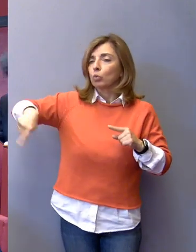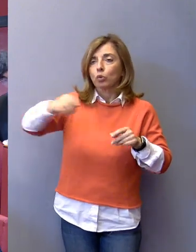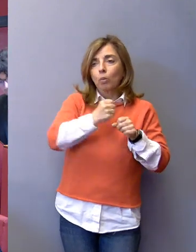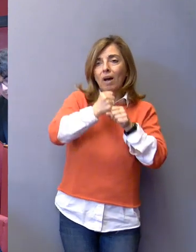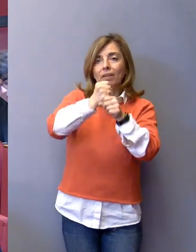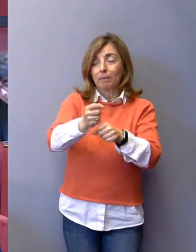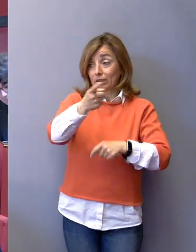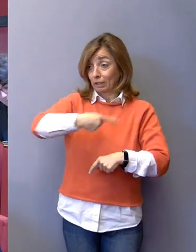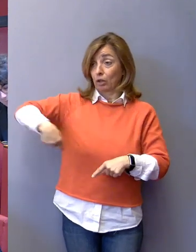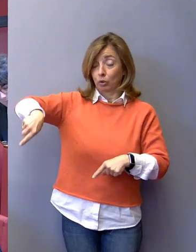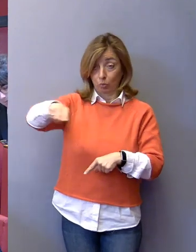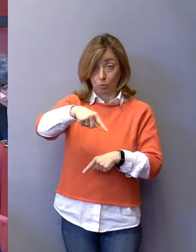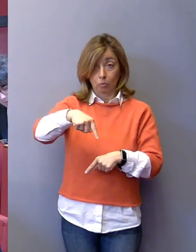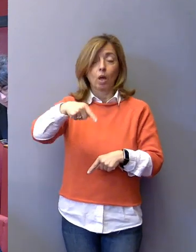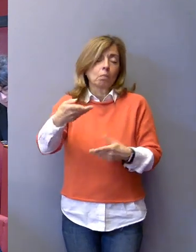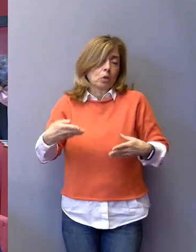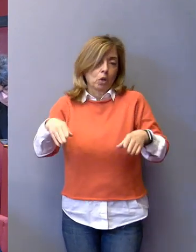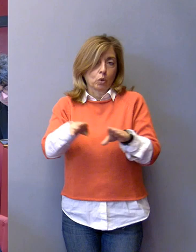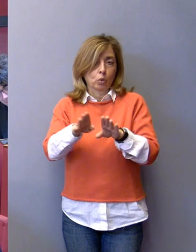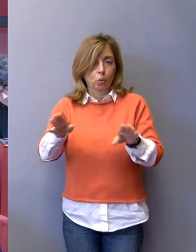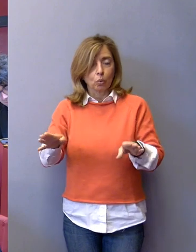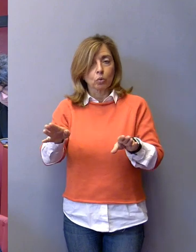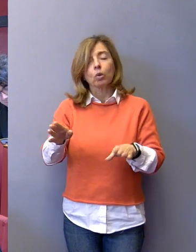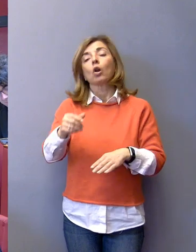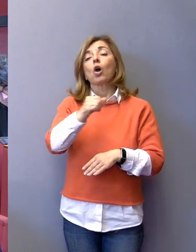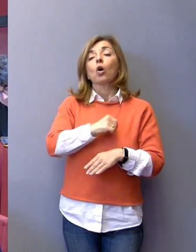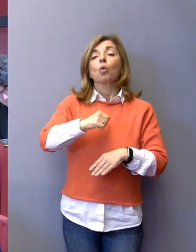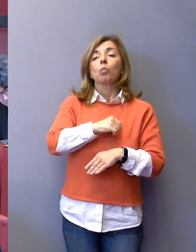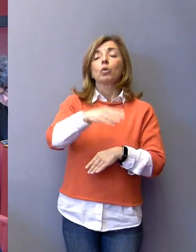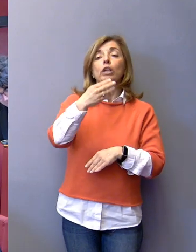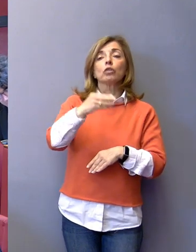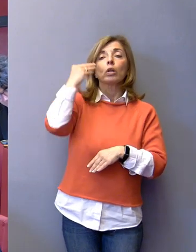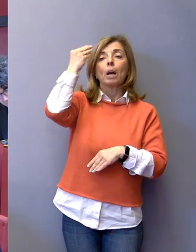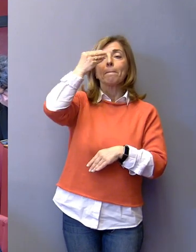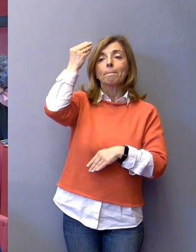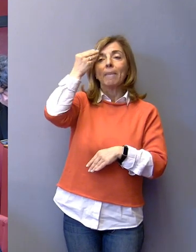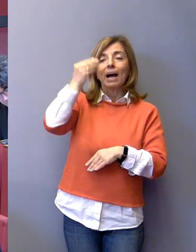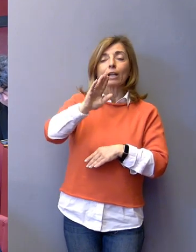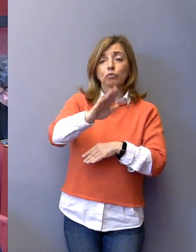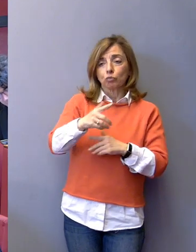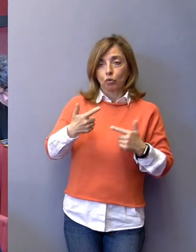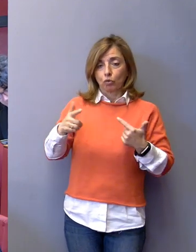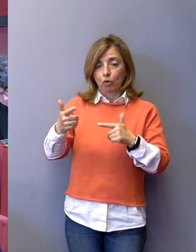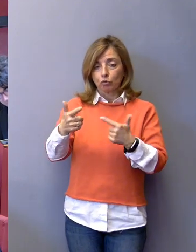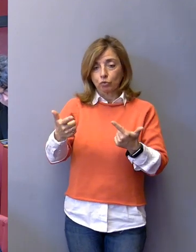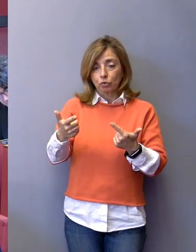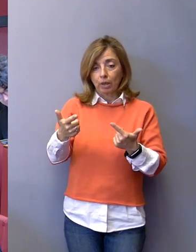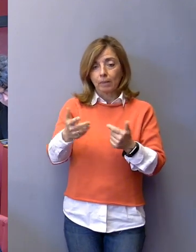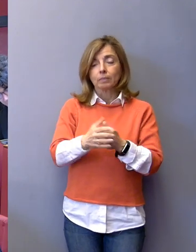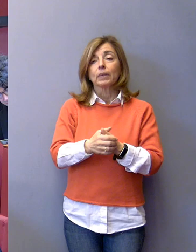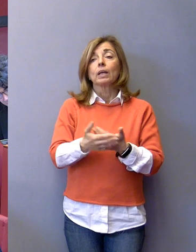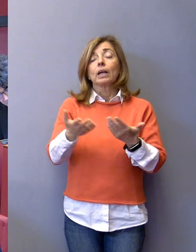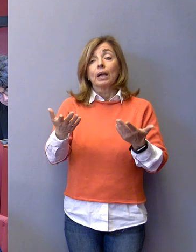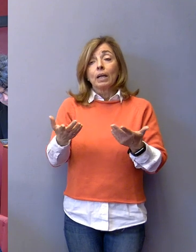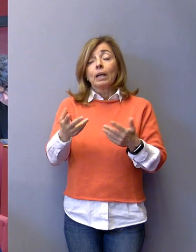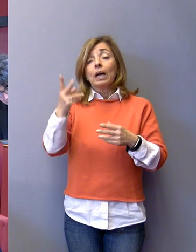chiudo il parere vincolante del parere che da lago del Genoa è ovvio che non c'è perché come di Genova è uno dei tanti comuni ma è come dire il capoluogo e quindi comunque